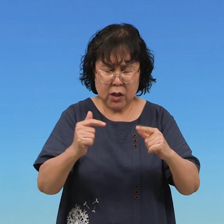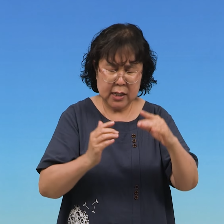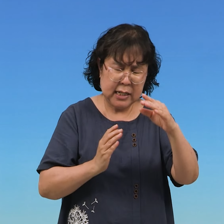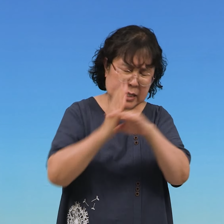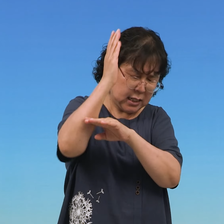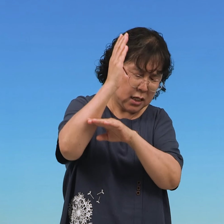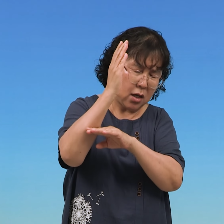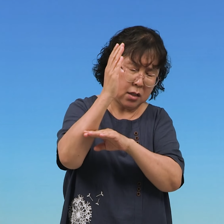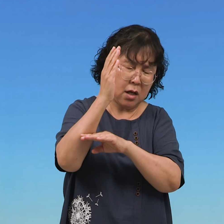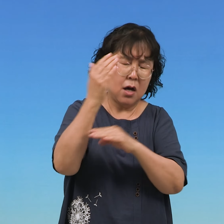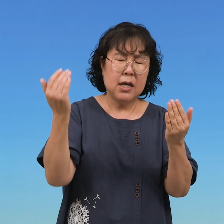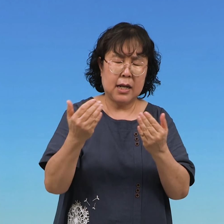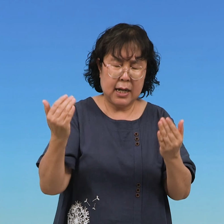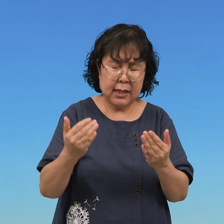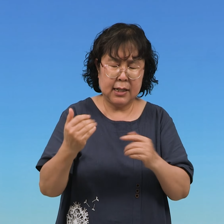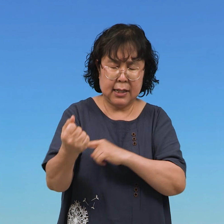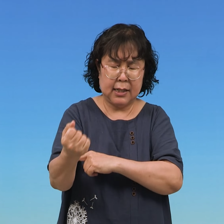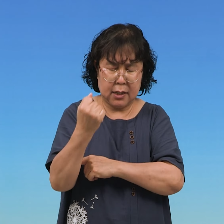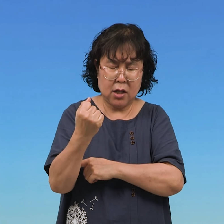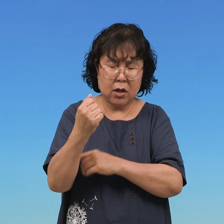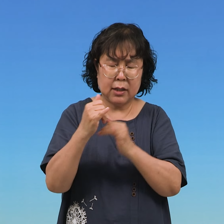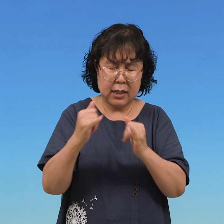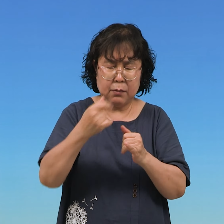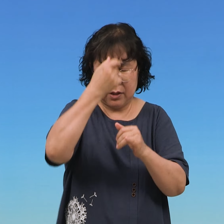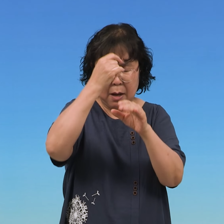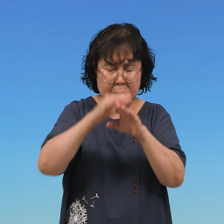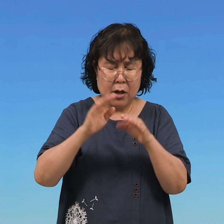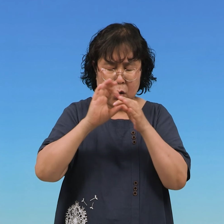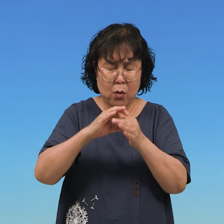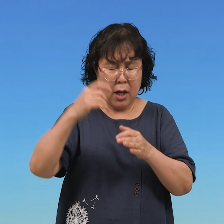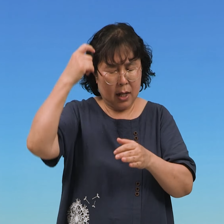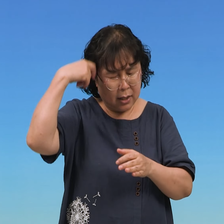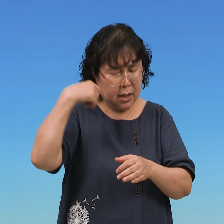통해 맛보게 하여 주시옵소서. 이번 한 주간